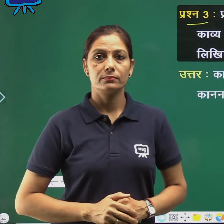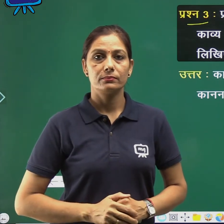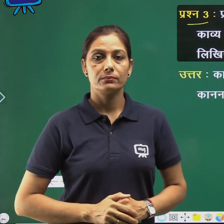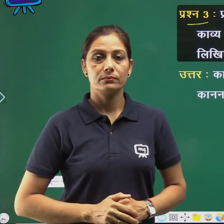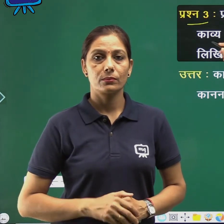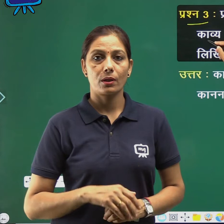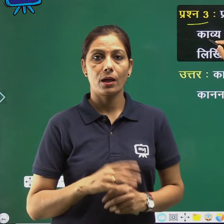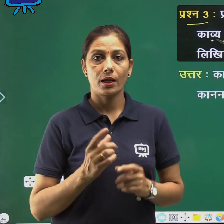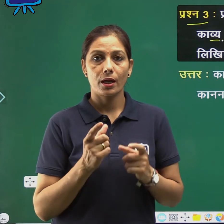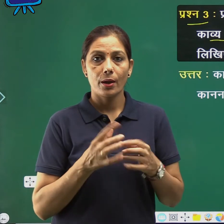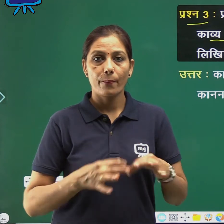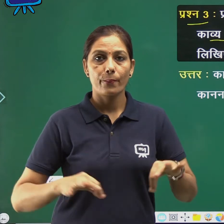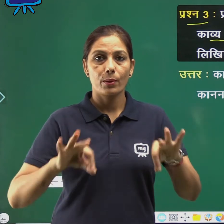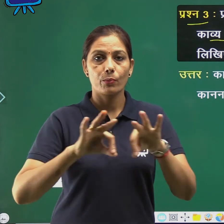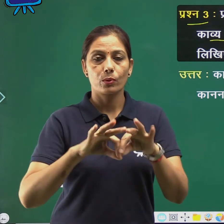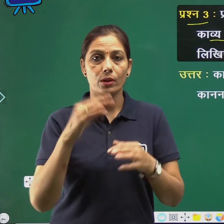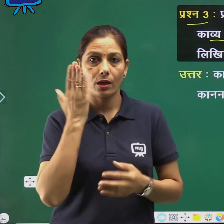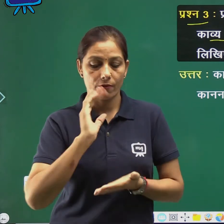प्रमुख काव्य रचनाओं के नाम लिखिए।